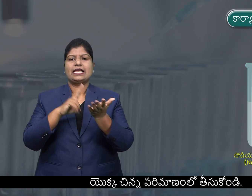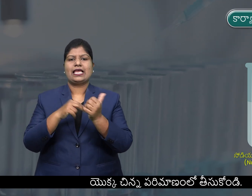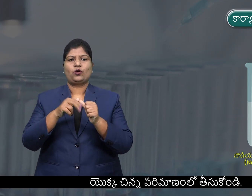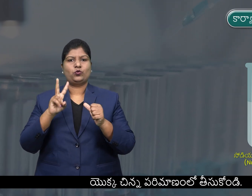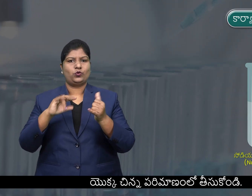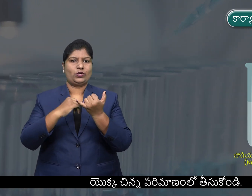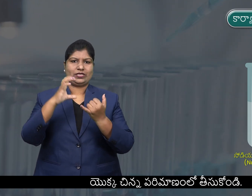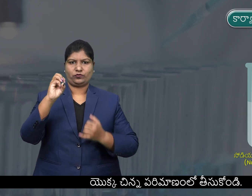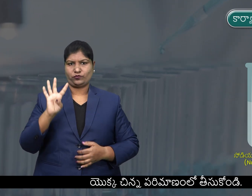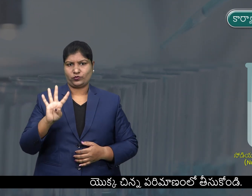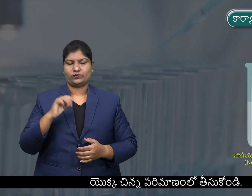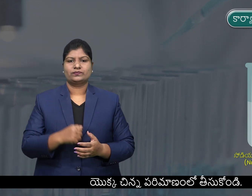తీసుకోండి.